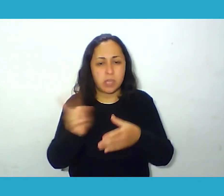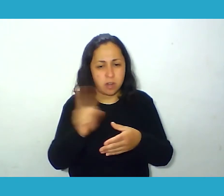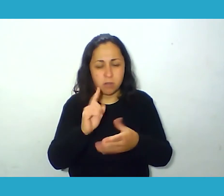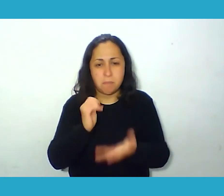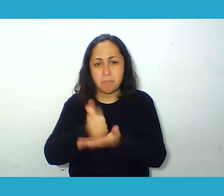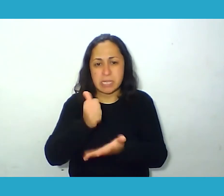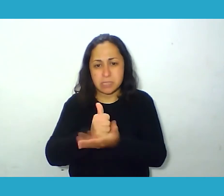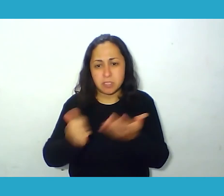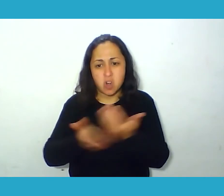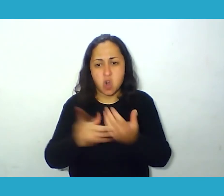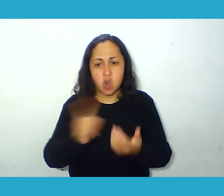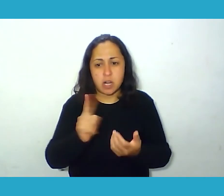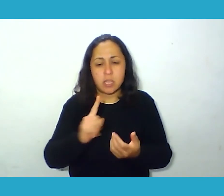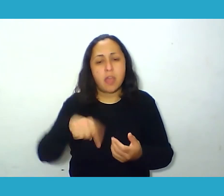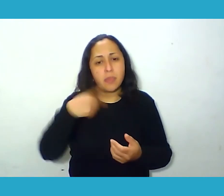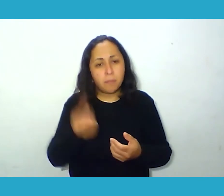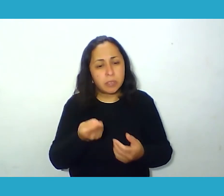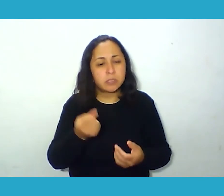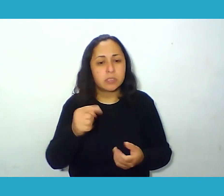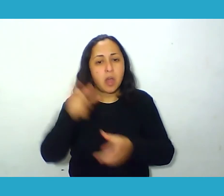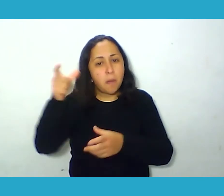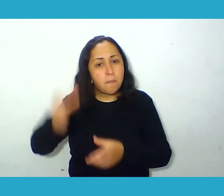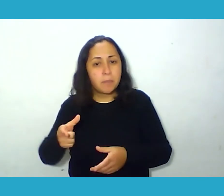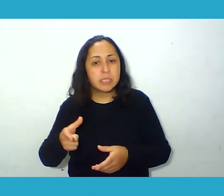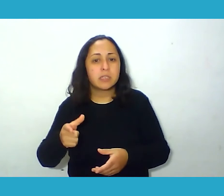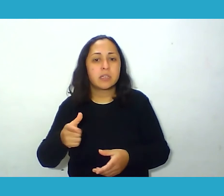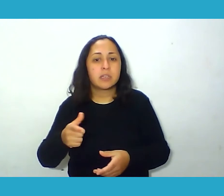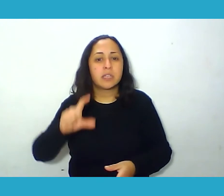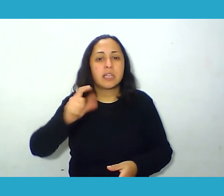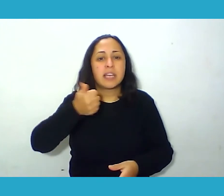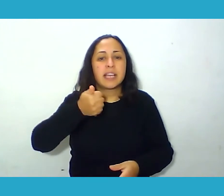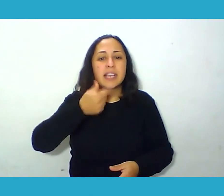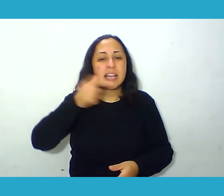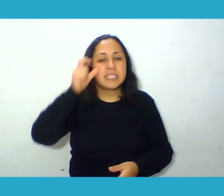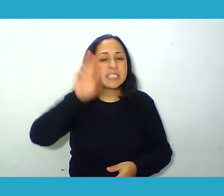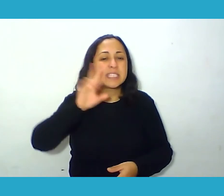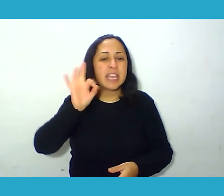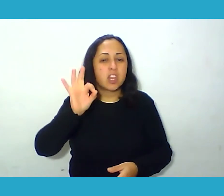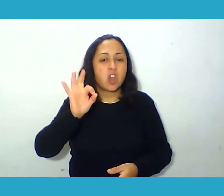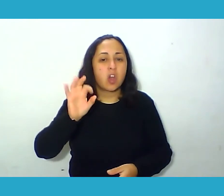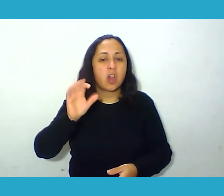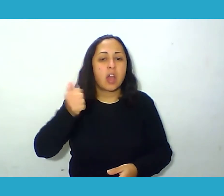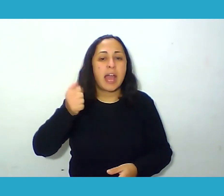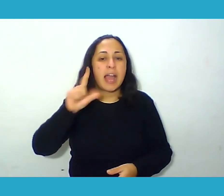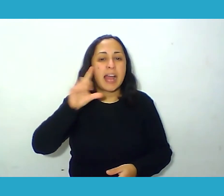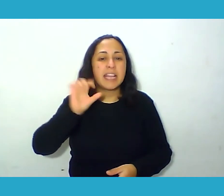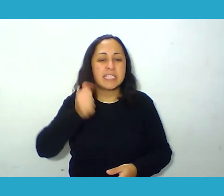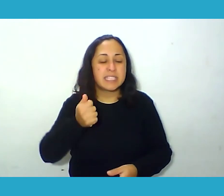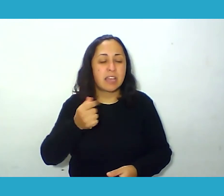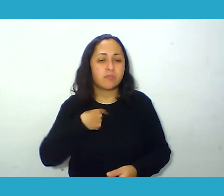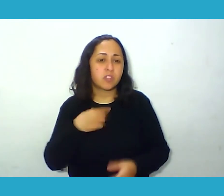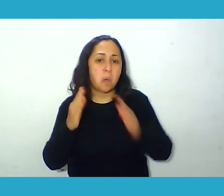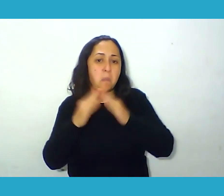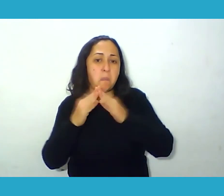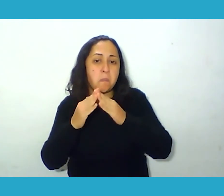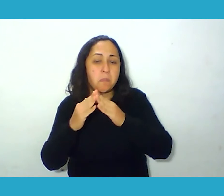participación. Luego de la exposición que antecede, se le otorga la participación a la señora Caserio Mariana Alicia, quien dice que viene como